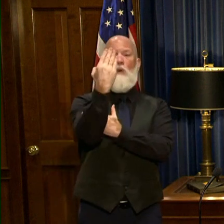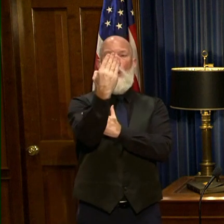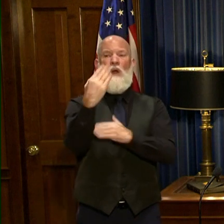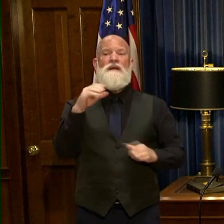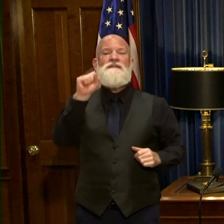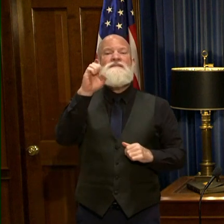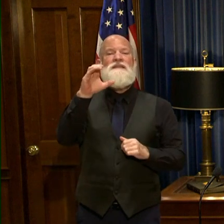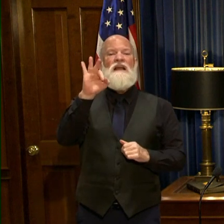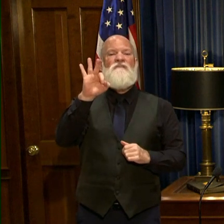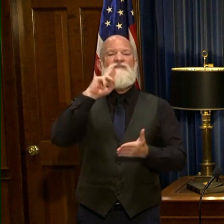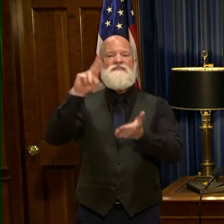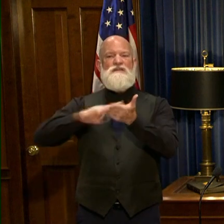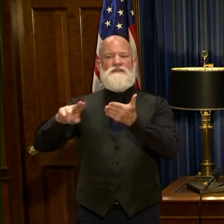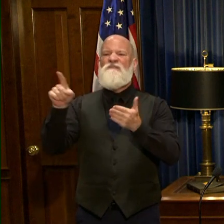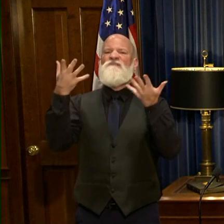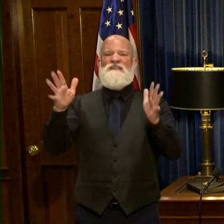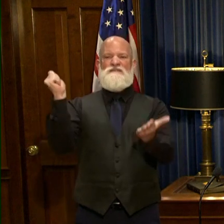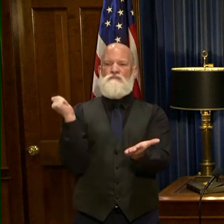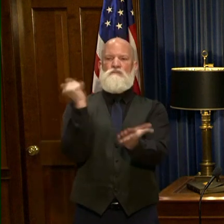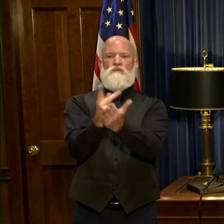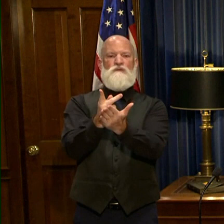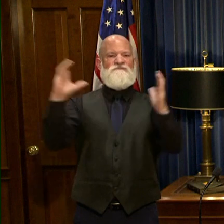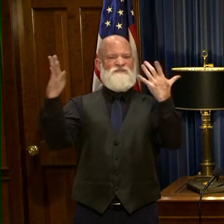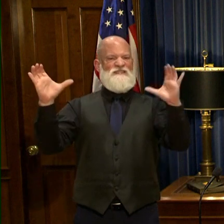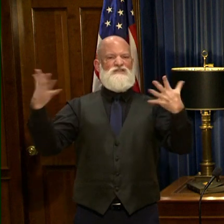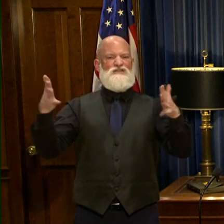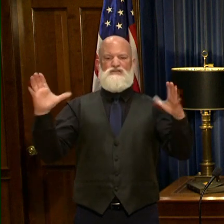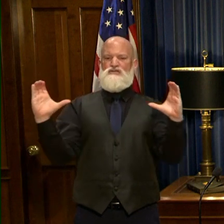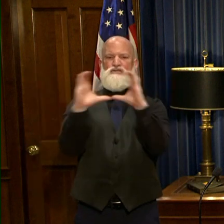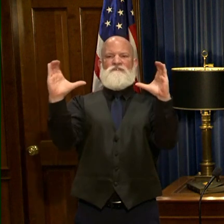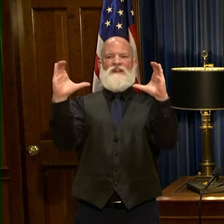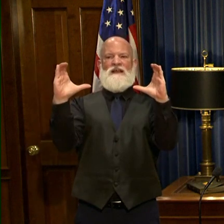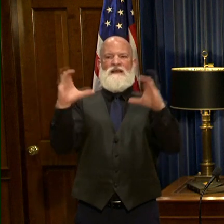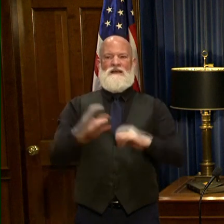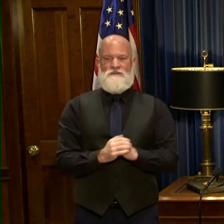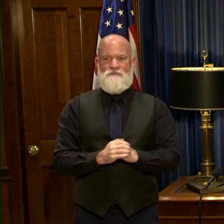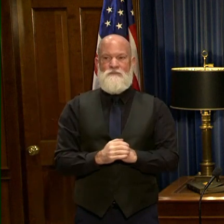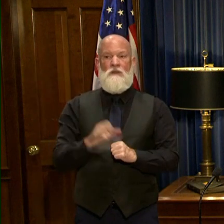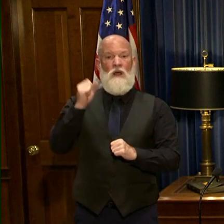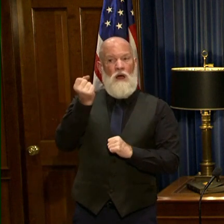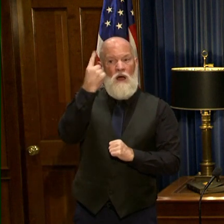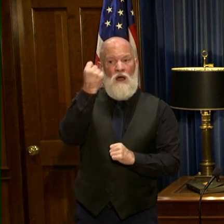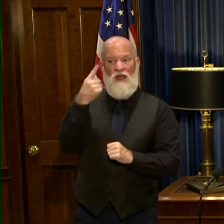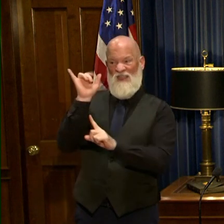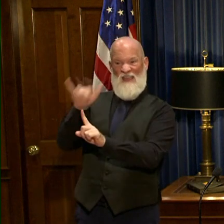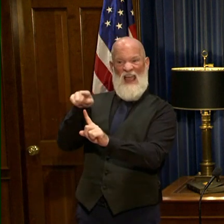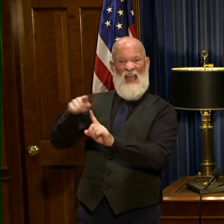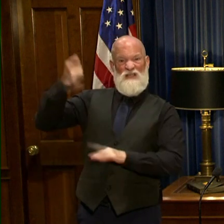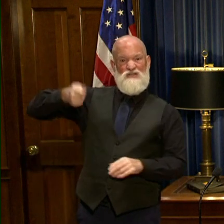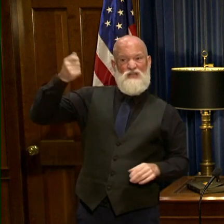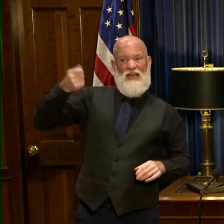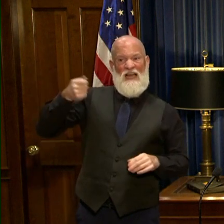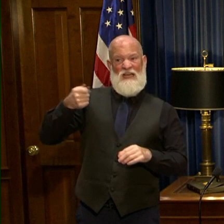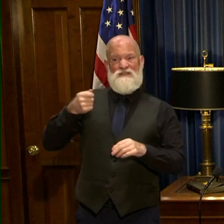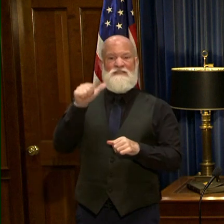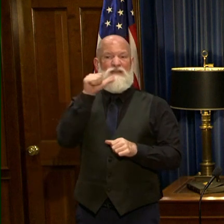mañana temprano los resultados certificados de las elecciones de 2020. Tras el fallo del juez Greenberg, la ley estatal exige